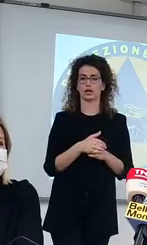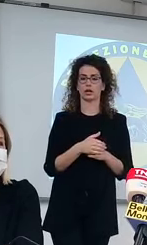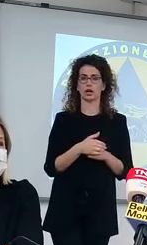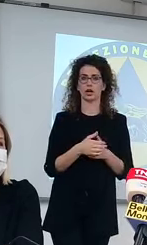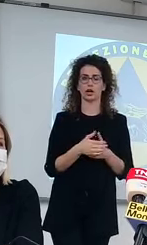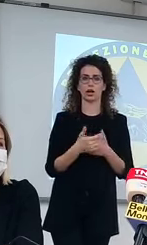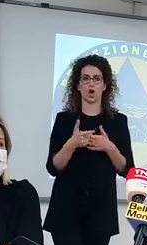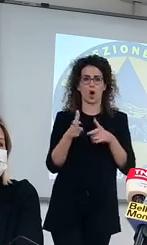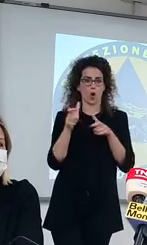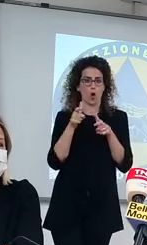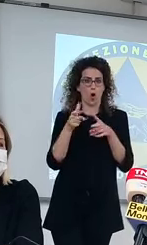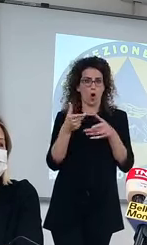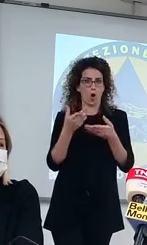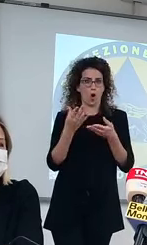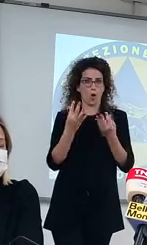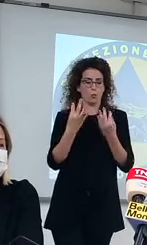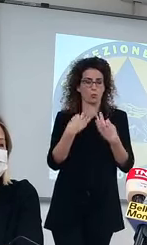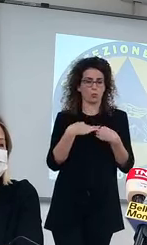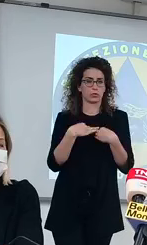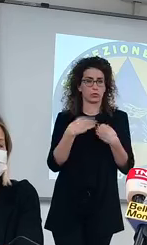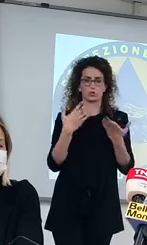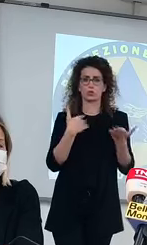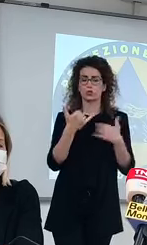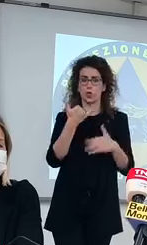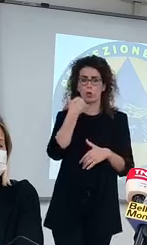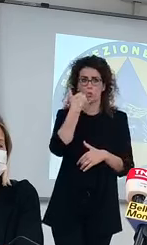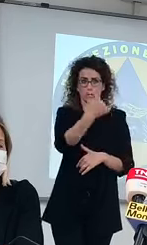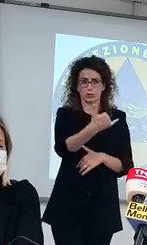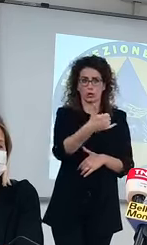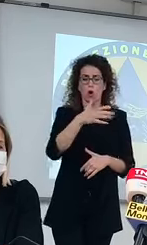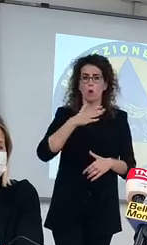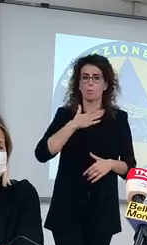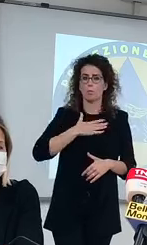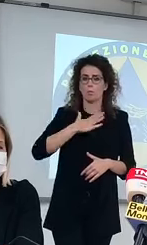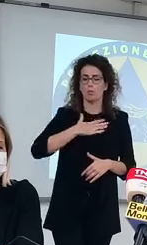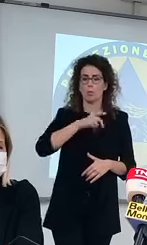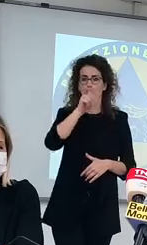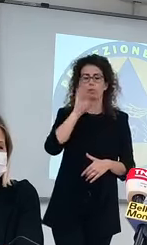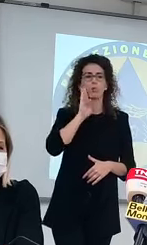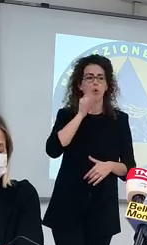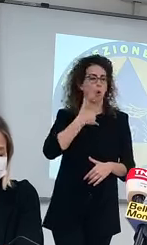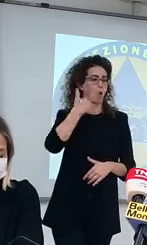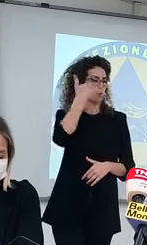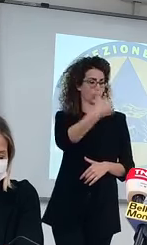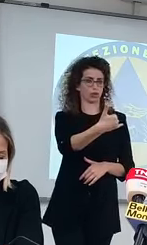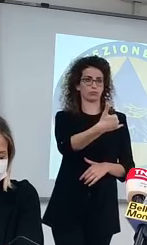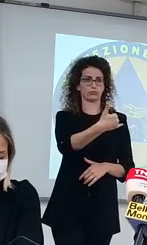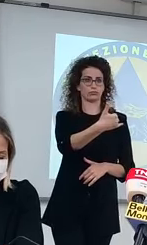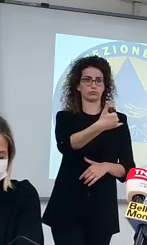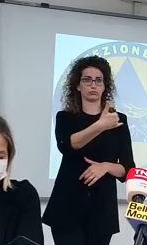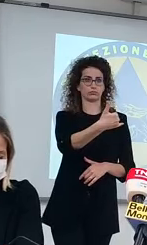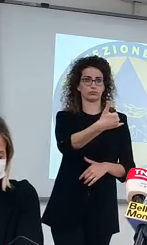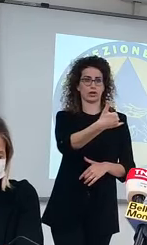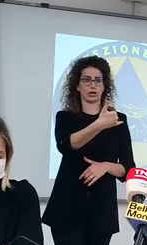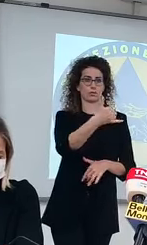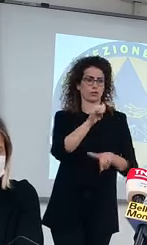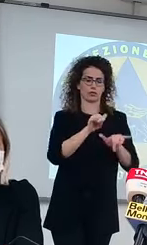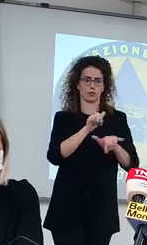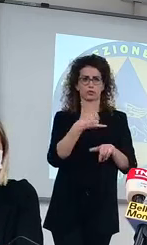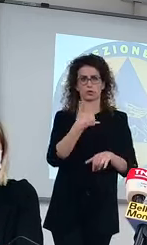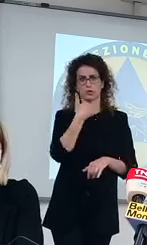la comunicazione ho telefonato personalmente a questo signore, quindi non è un'informazione.